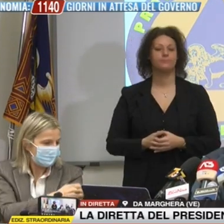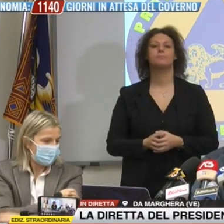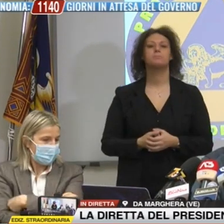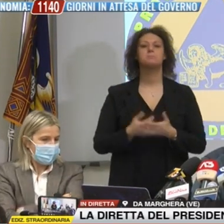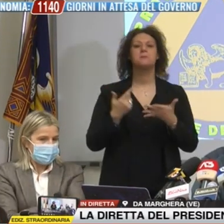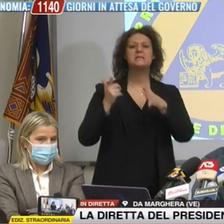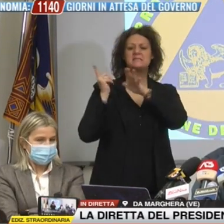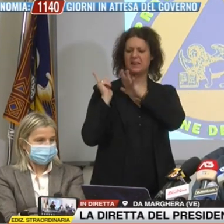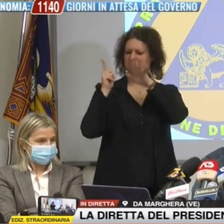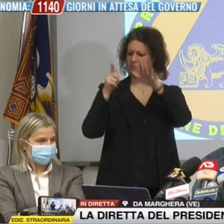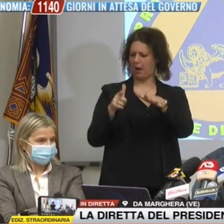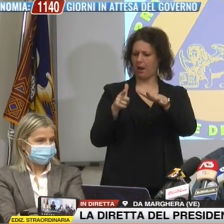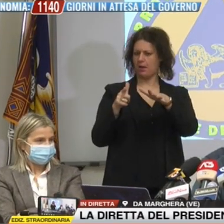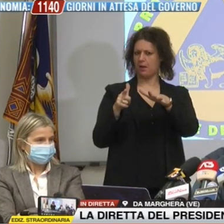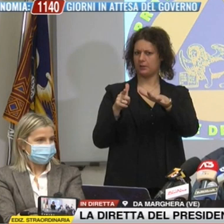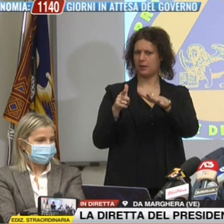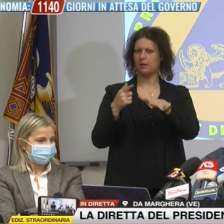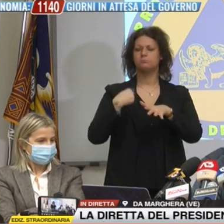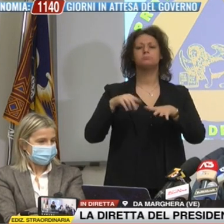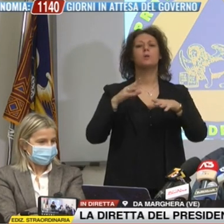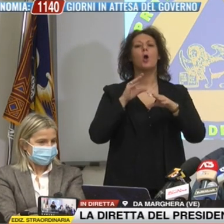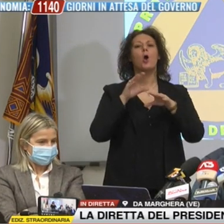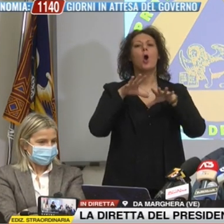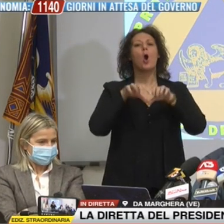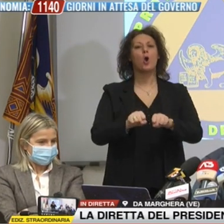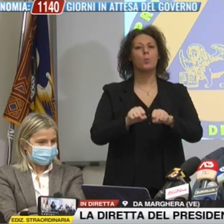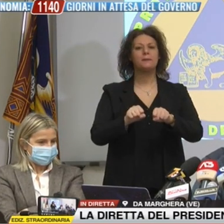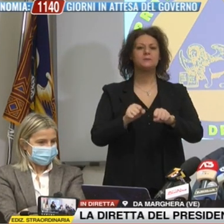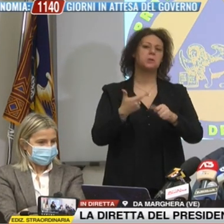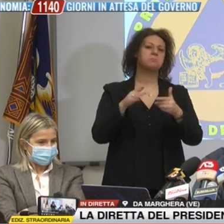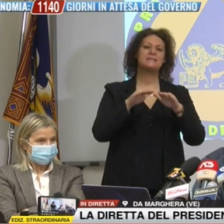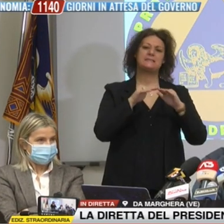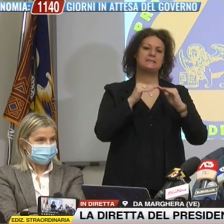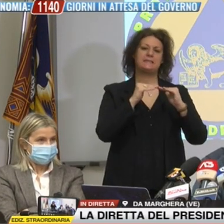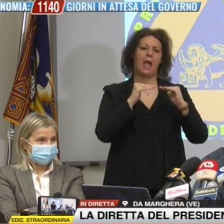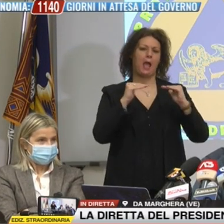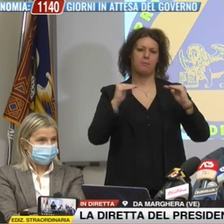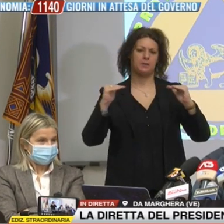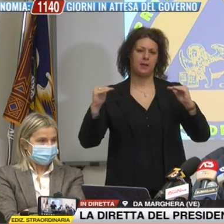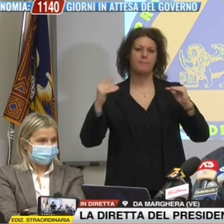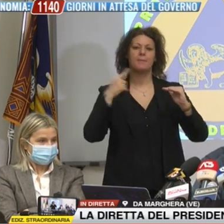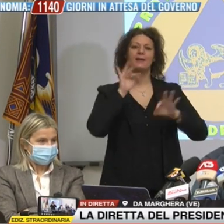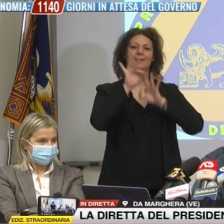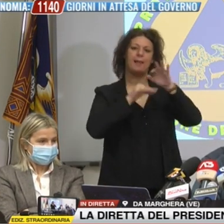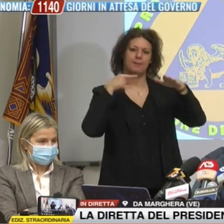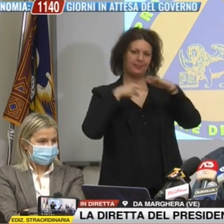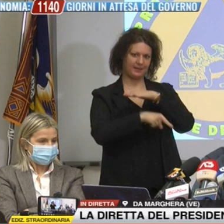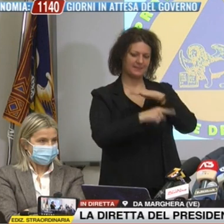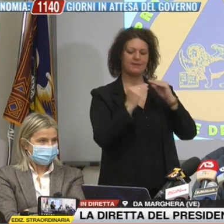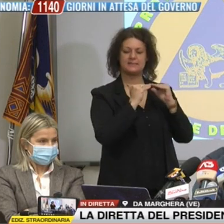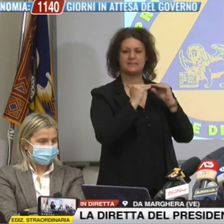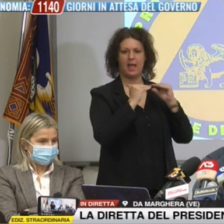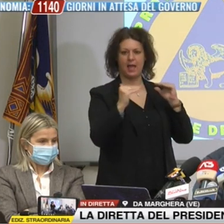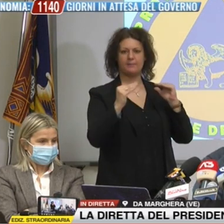settimana a questa parte noi abbiamo un'occupazione sostanzialmente stabile dei posti letto di terapia intensiva, quindi vuol dire